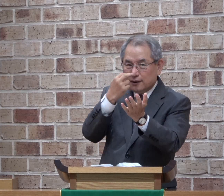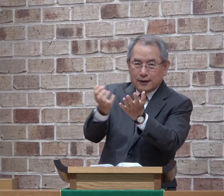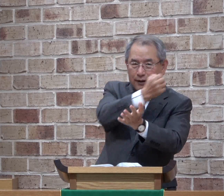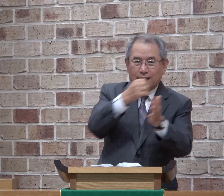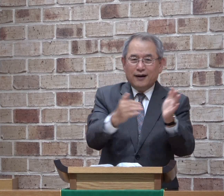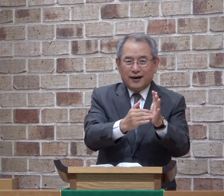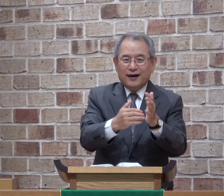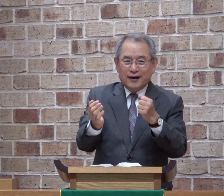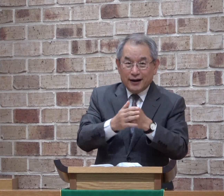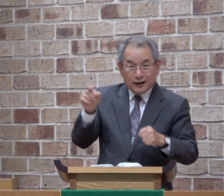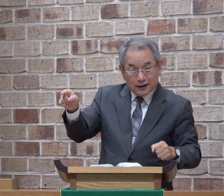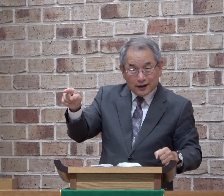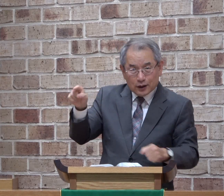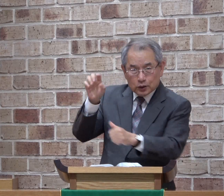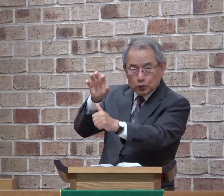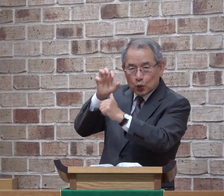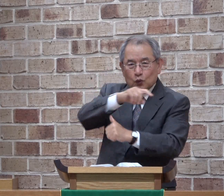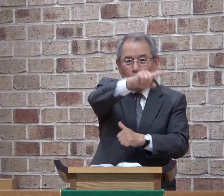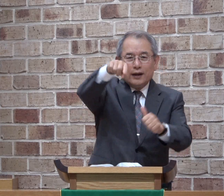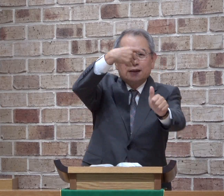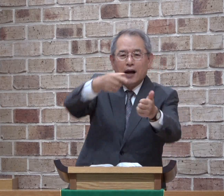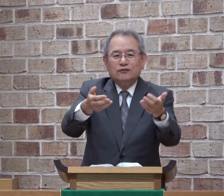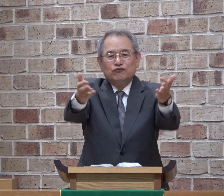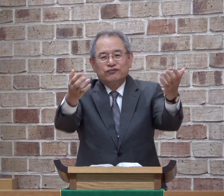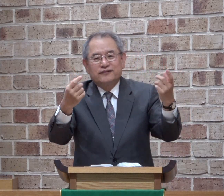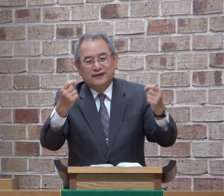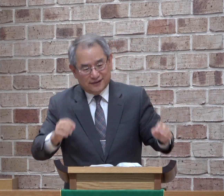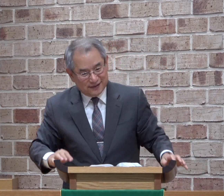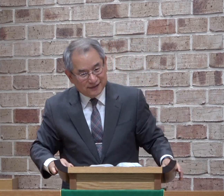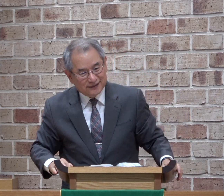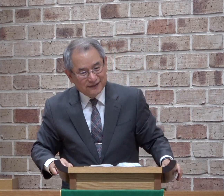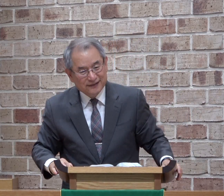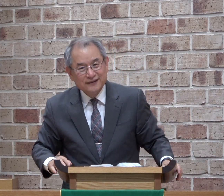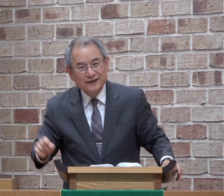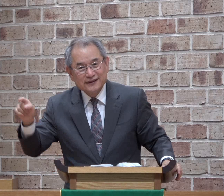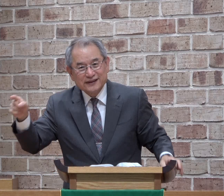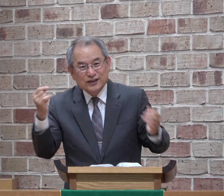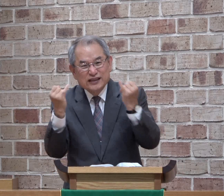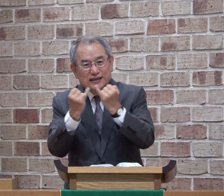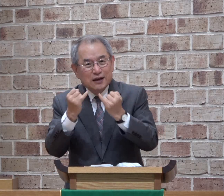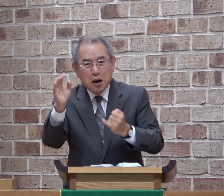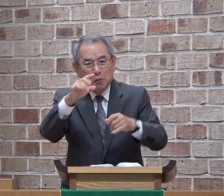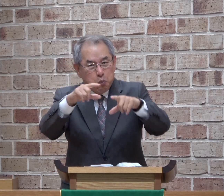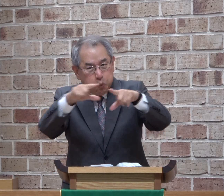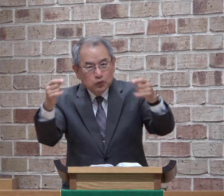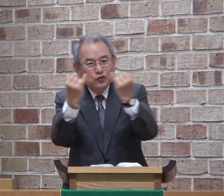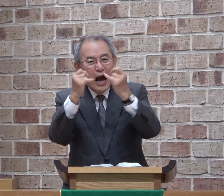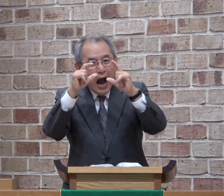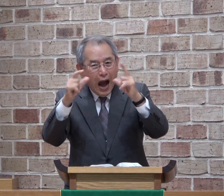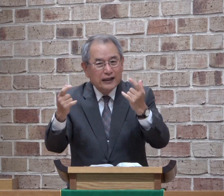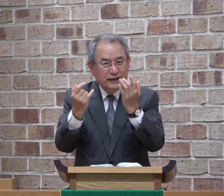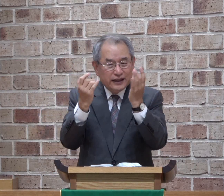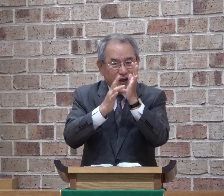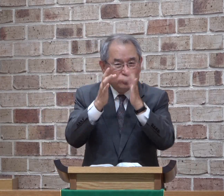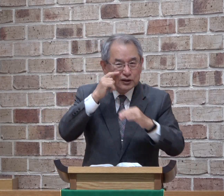예수님은 벌써 이 여인의 성격과 믿음을 파악하시고 이 여인을 통해서 우리를 가르치기 위함이 아니셨을까, 저는 그렇게